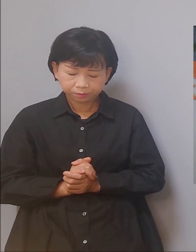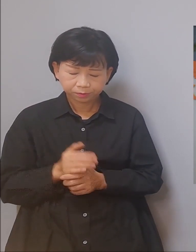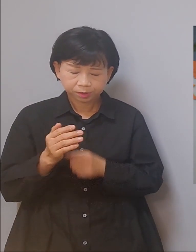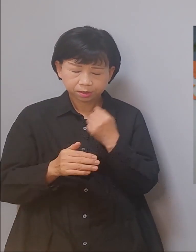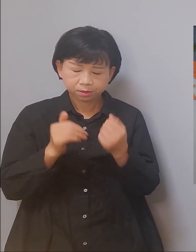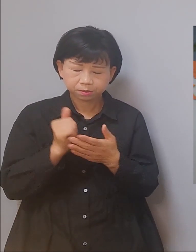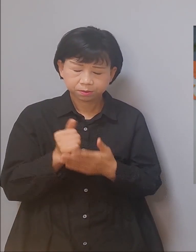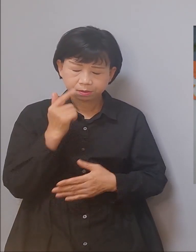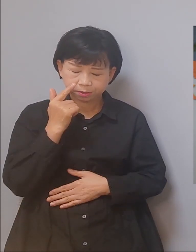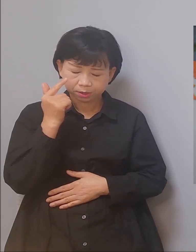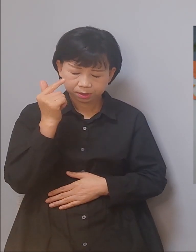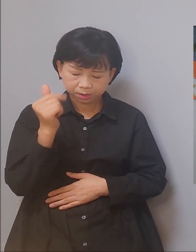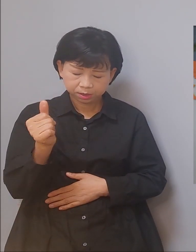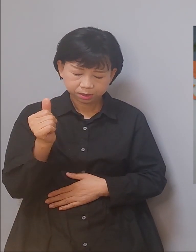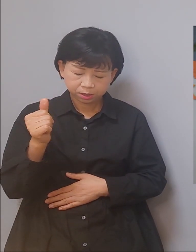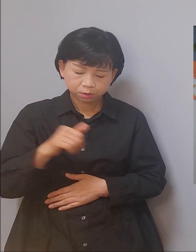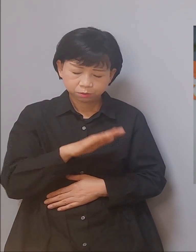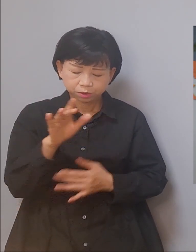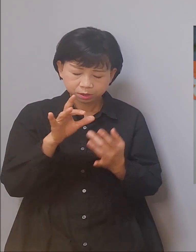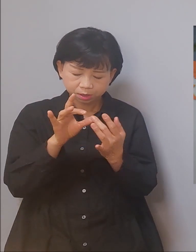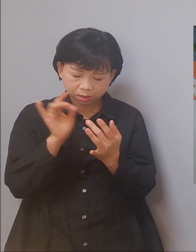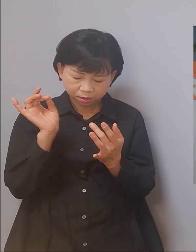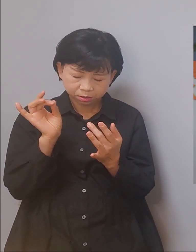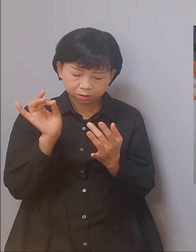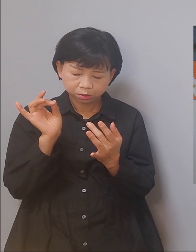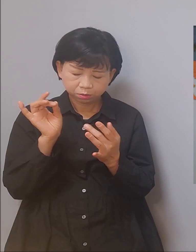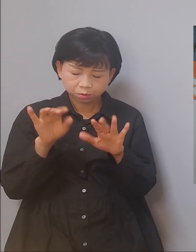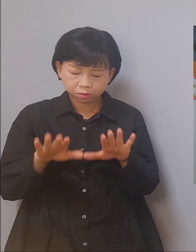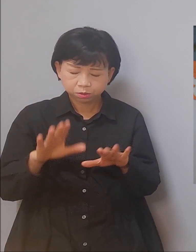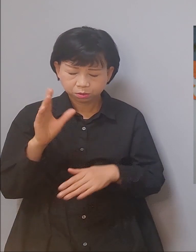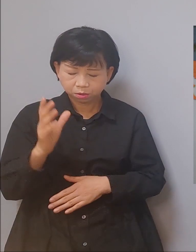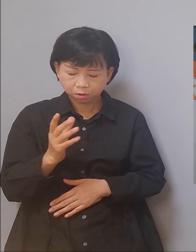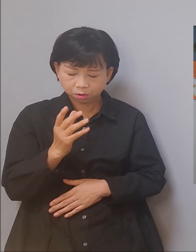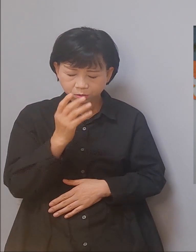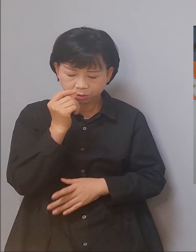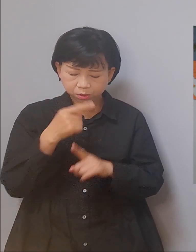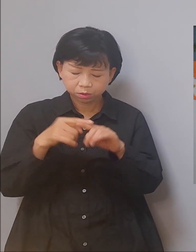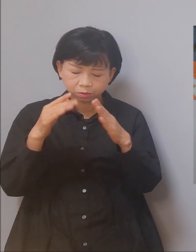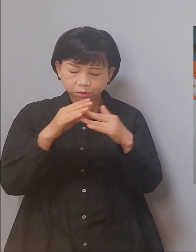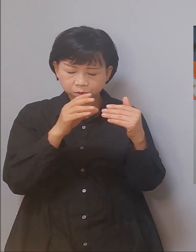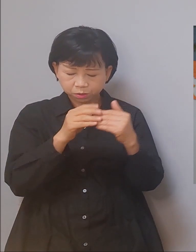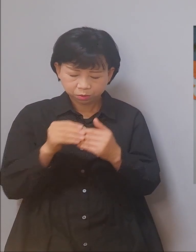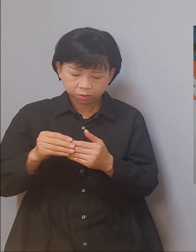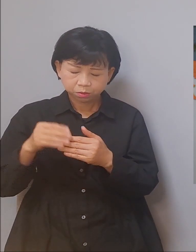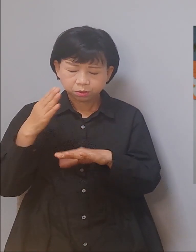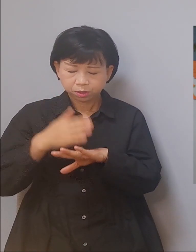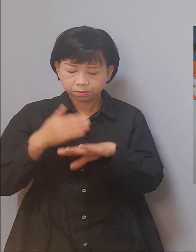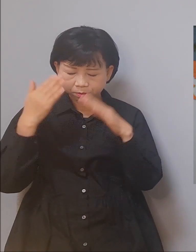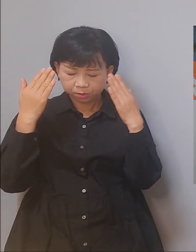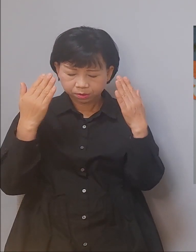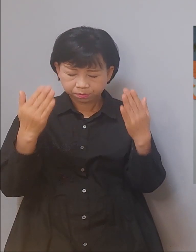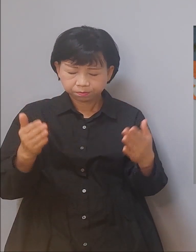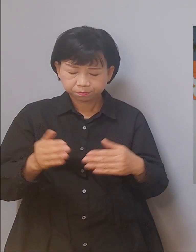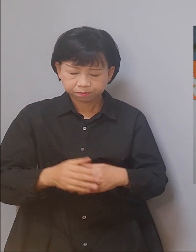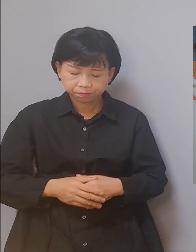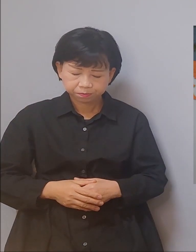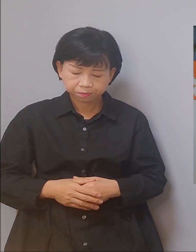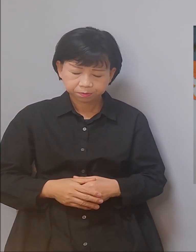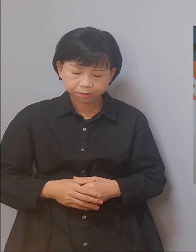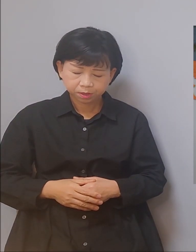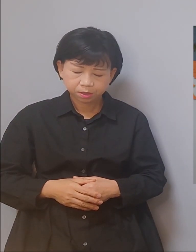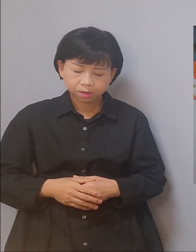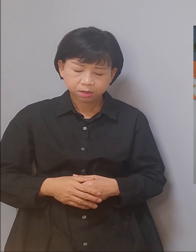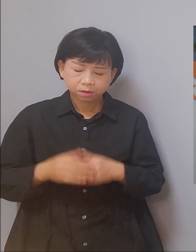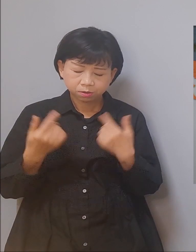하나님 아버지, 우리를 택하시고 오늘도 거룩한 전으로 인도하신 하나님 감사드립니다. 언제나